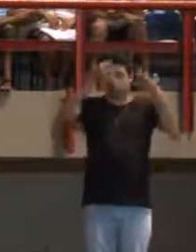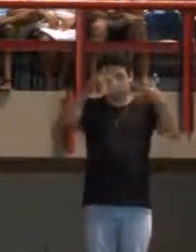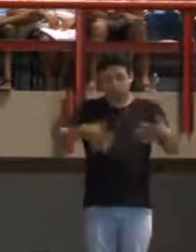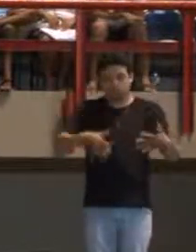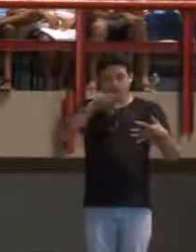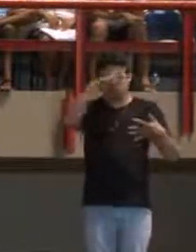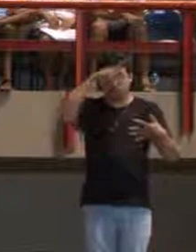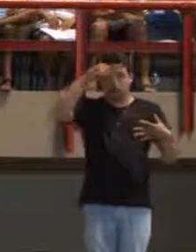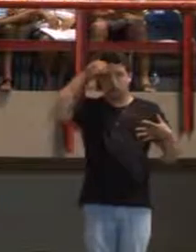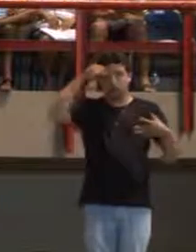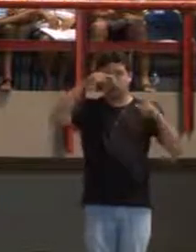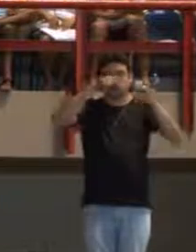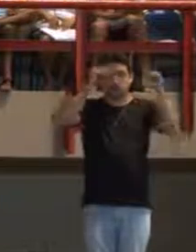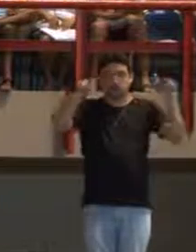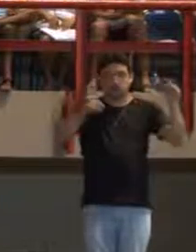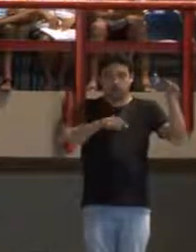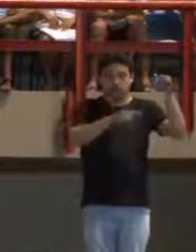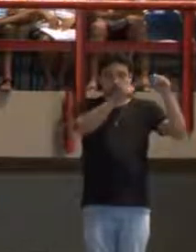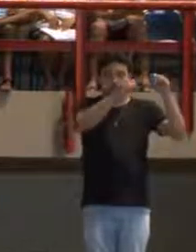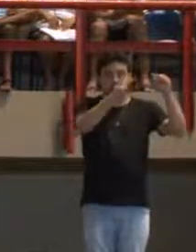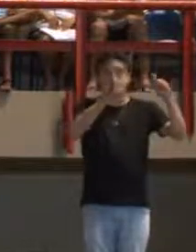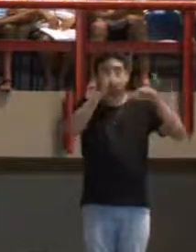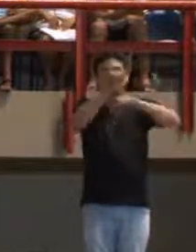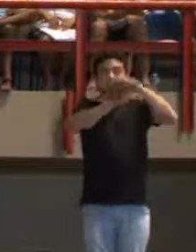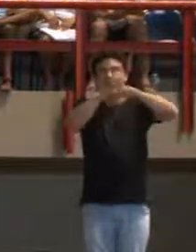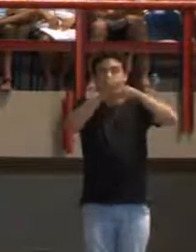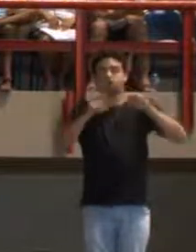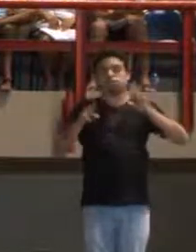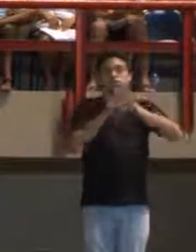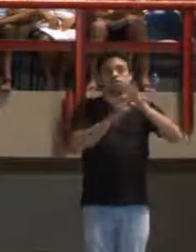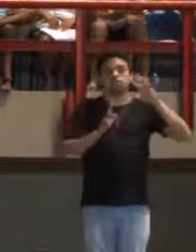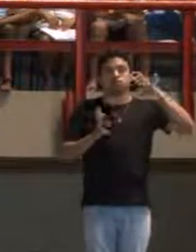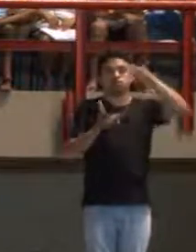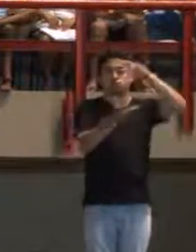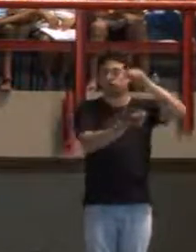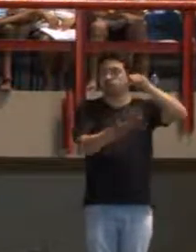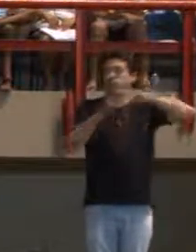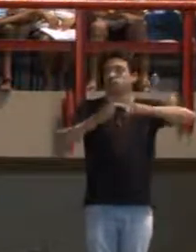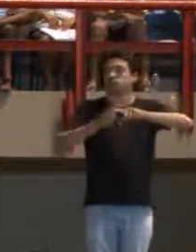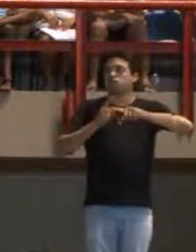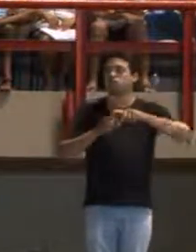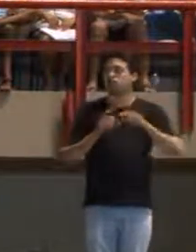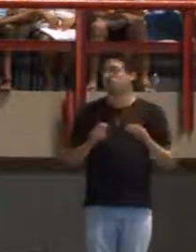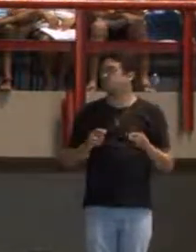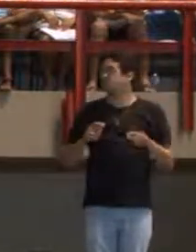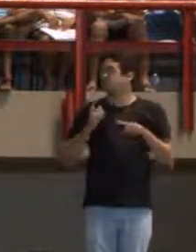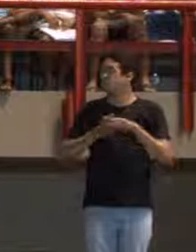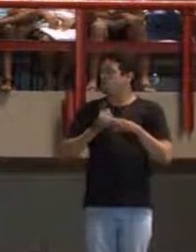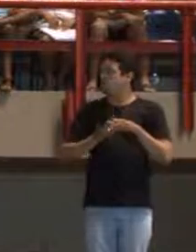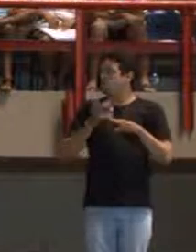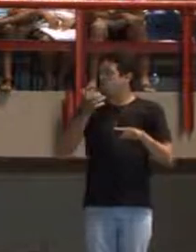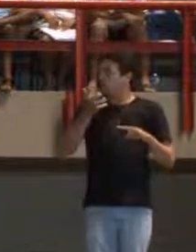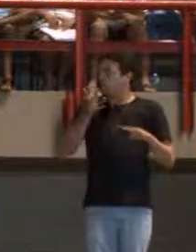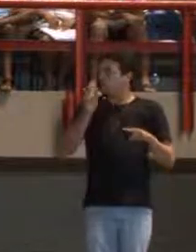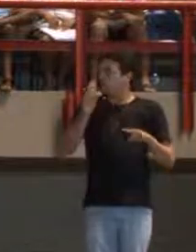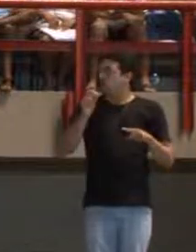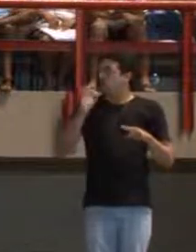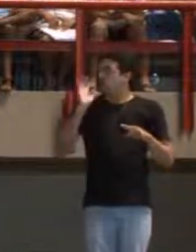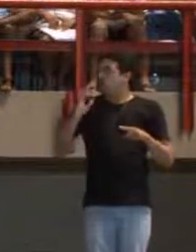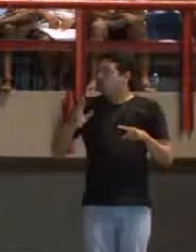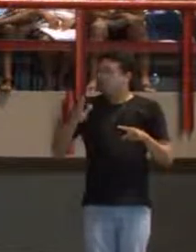que a Amazônia é território internacional. Por que isso? Porque eles querem criar toda